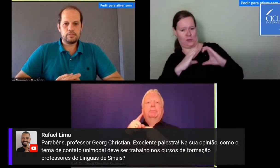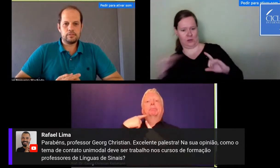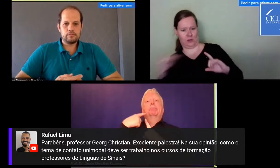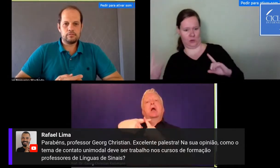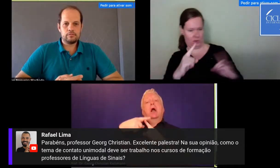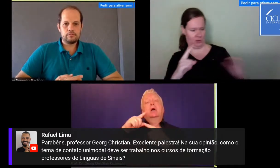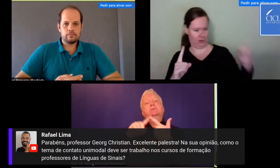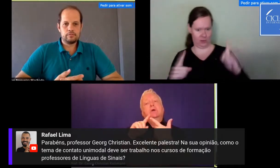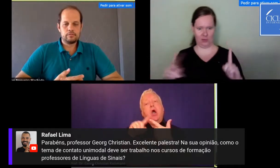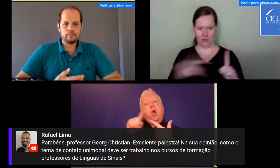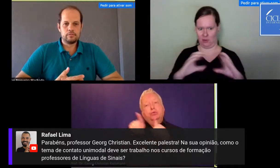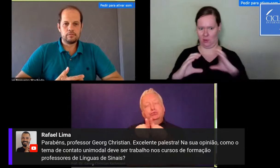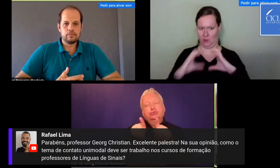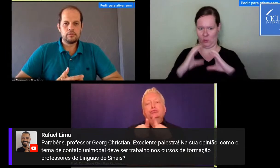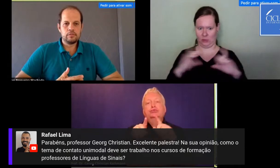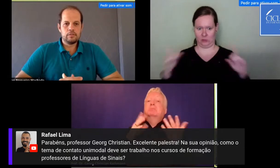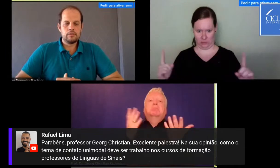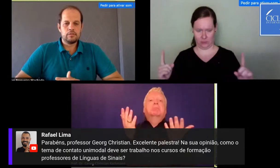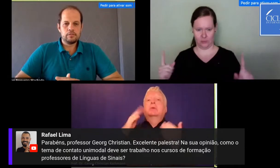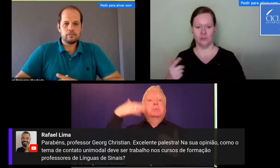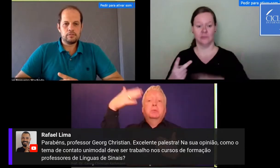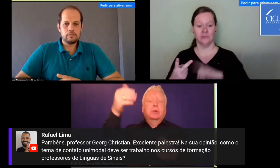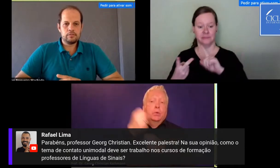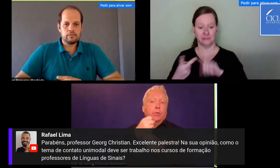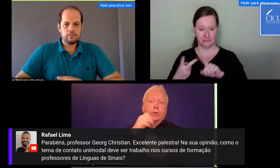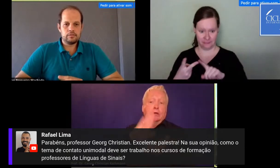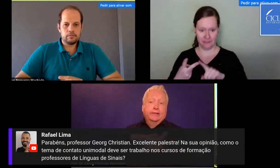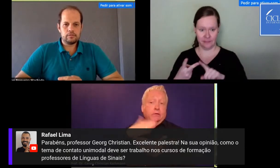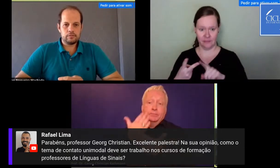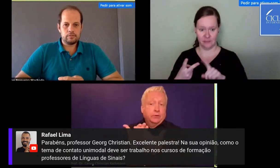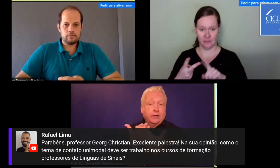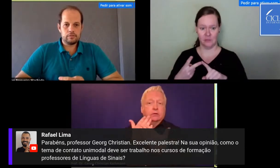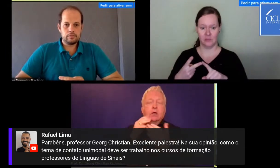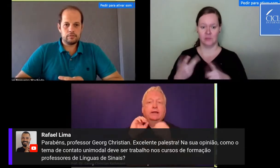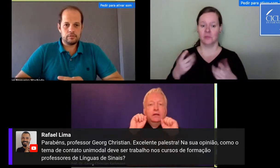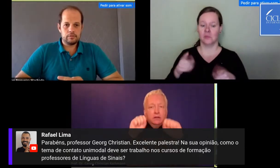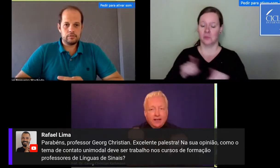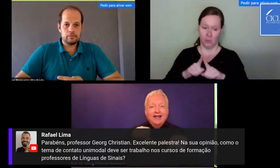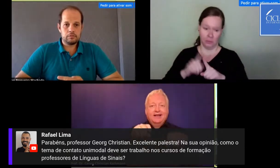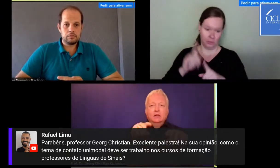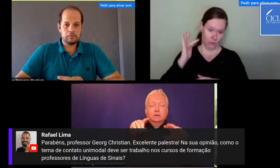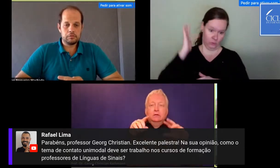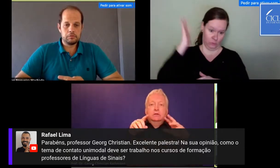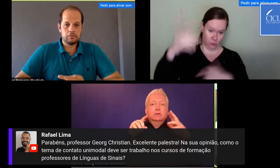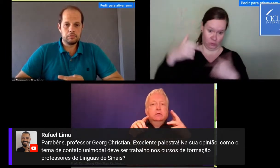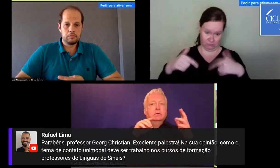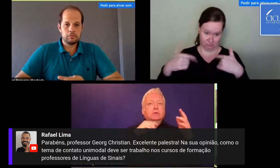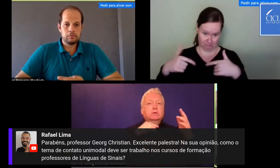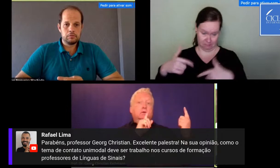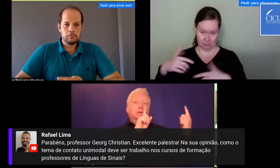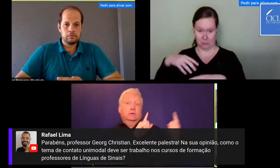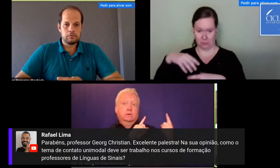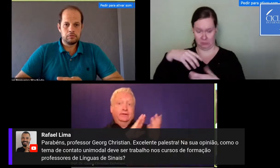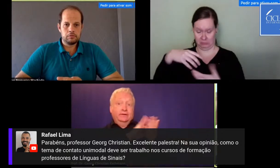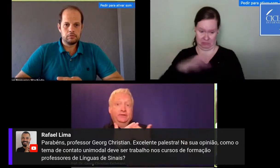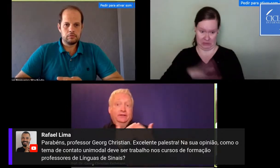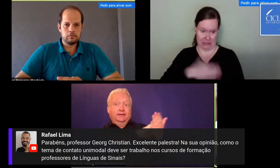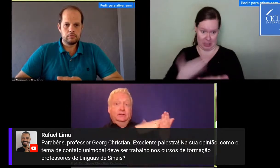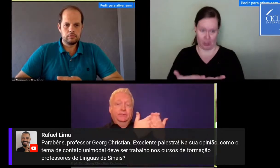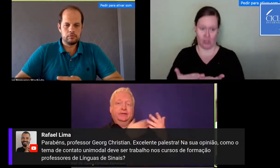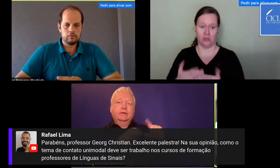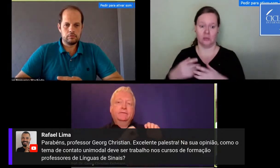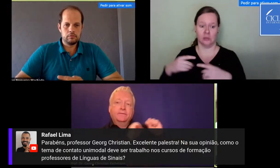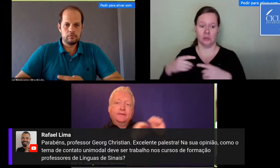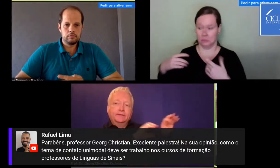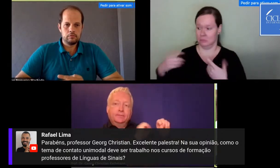Se eu, por exemplo, observo essas trocas comunicativas, como é que eu faço essa observação? A